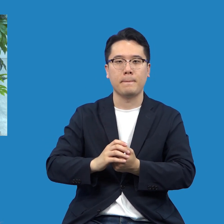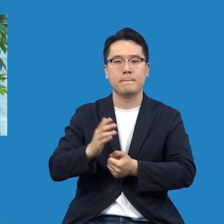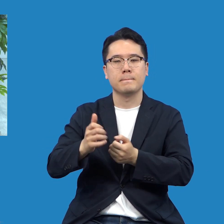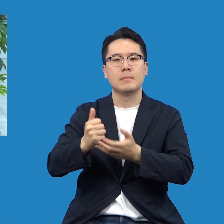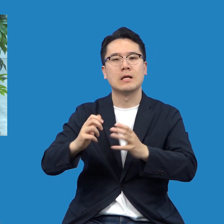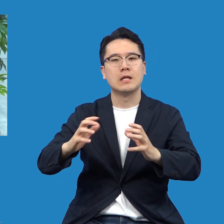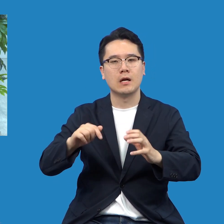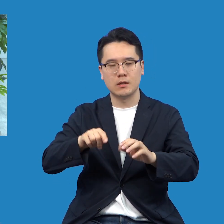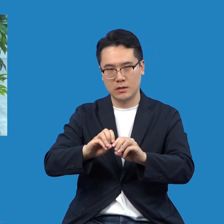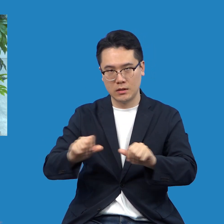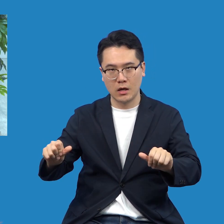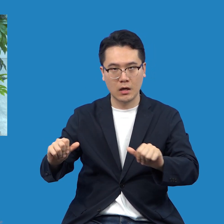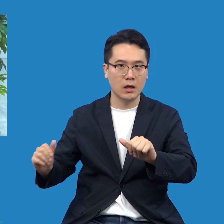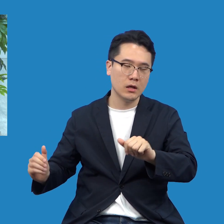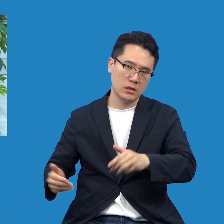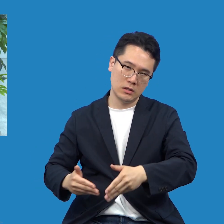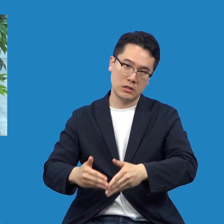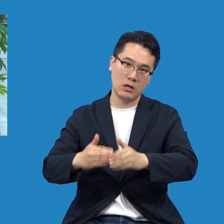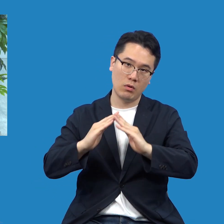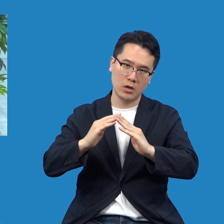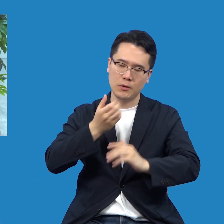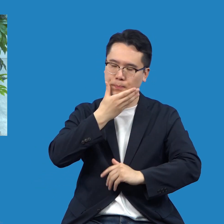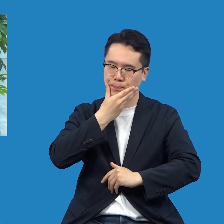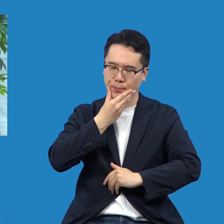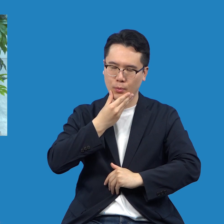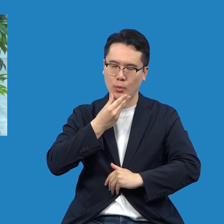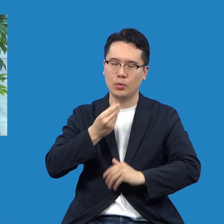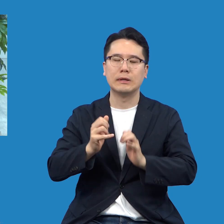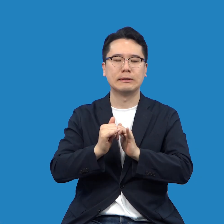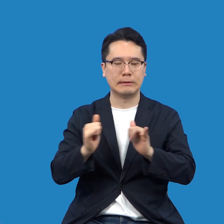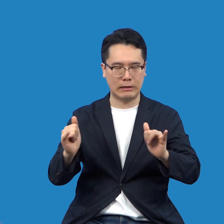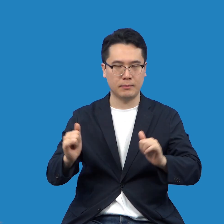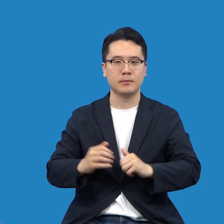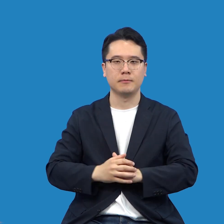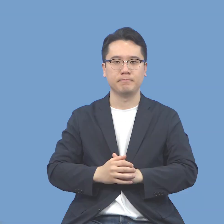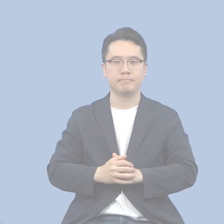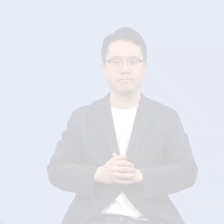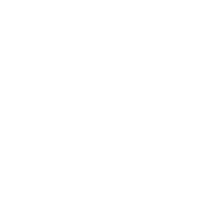나라를 이 땅에 세워가는 복 있는 사람입니다. 우리 함께 찬양하십시다.